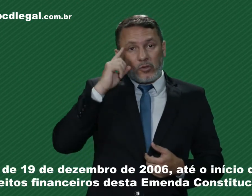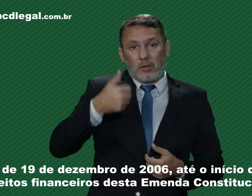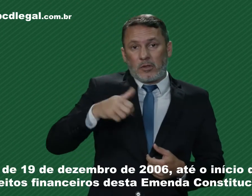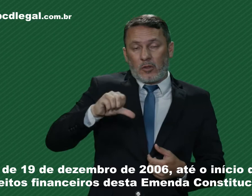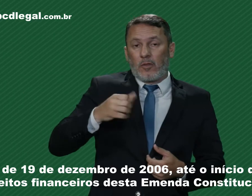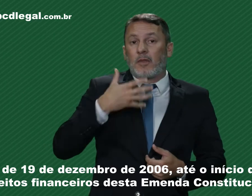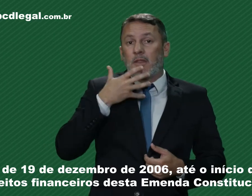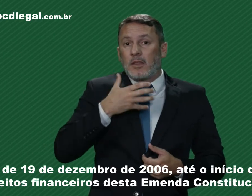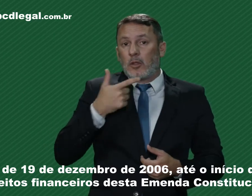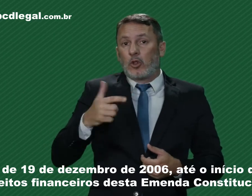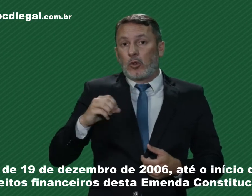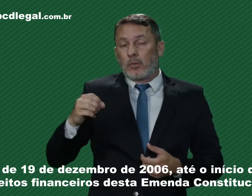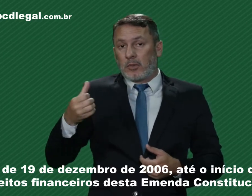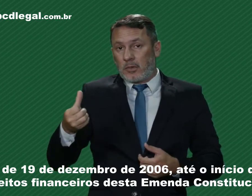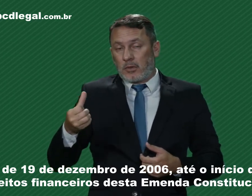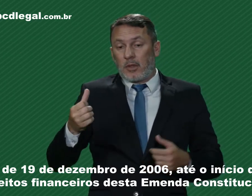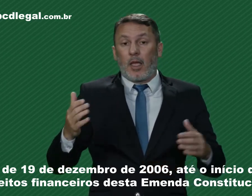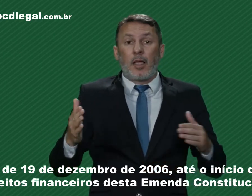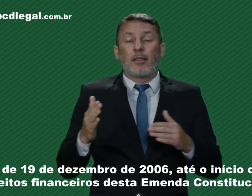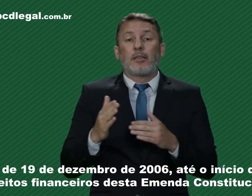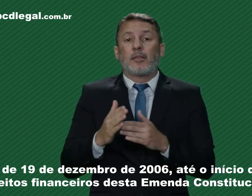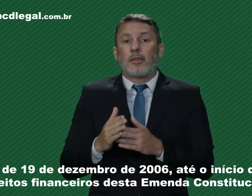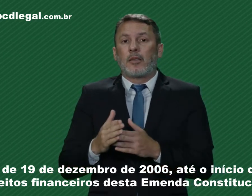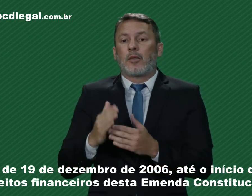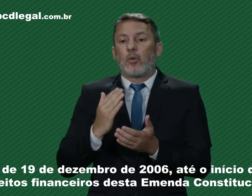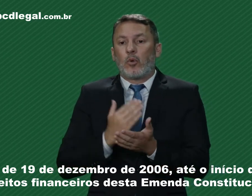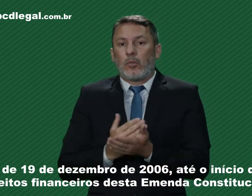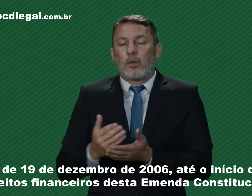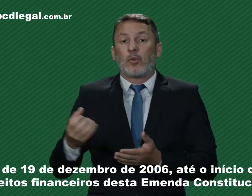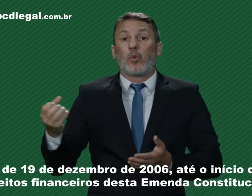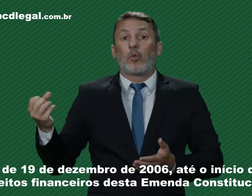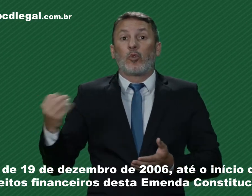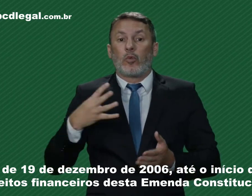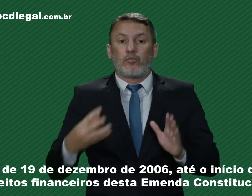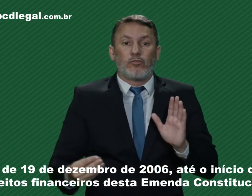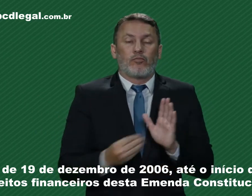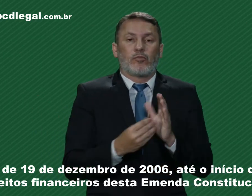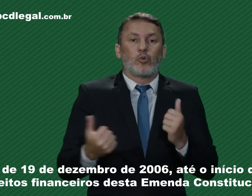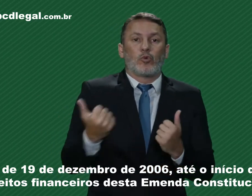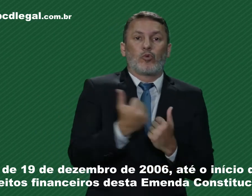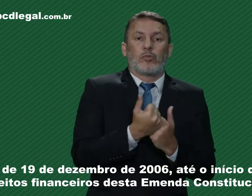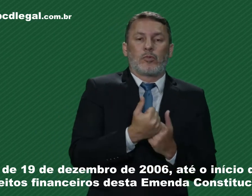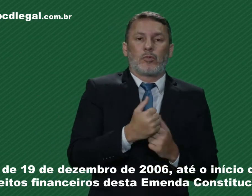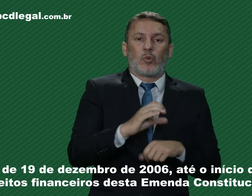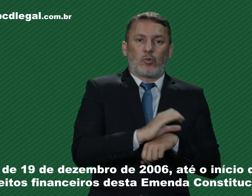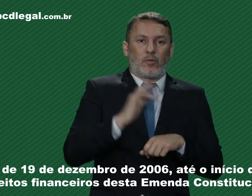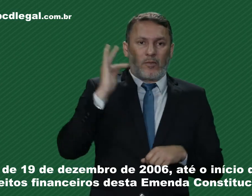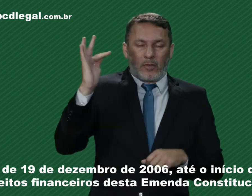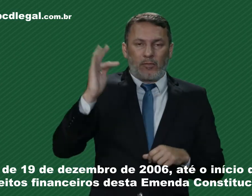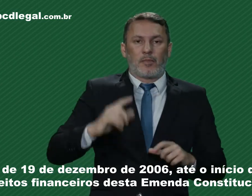53, de 19 de dezembro de 2006, até o início dos efeitos financeiros